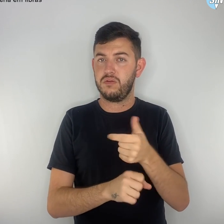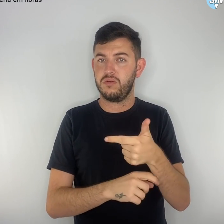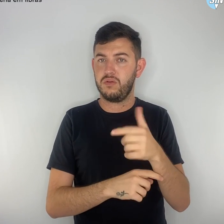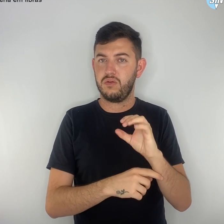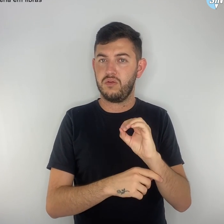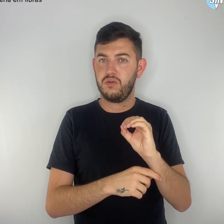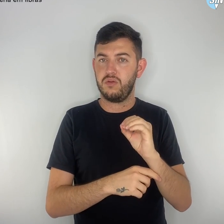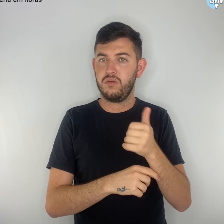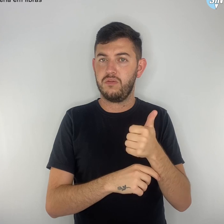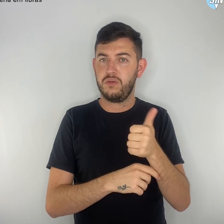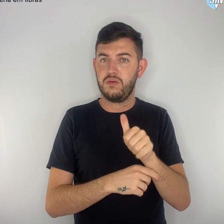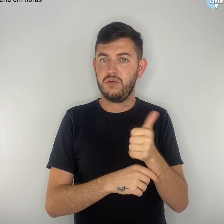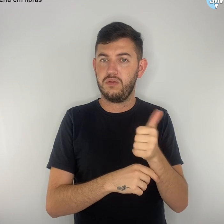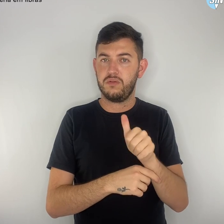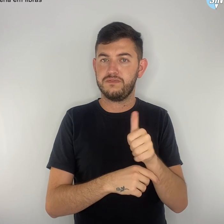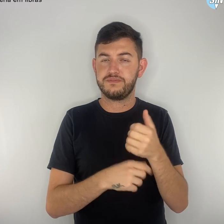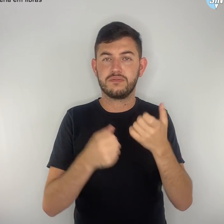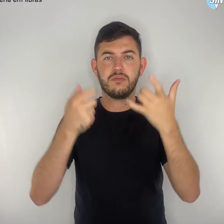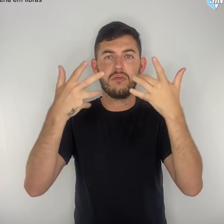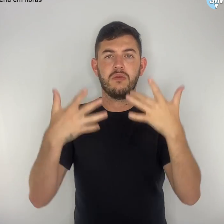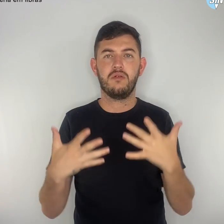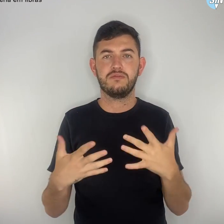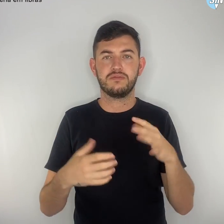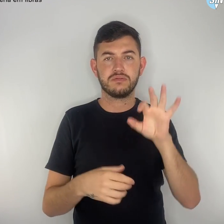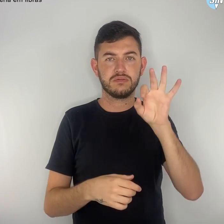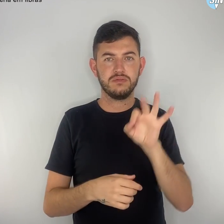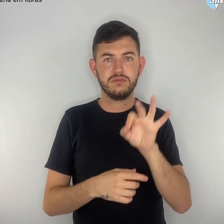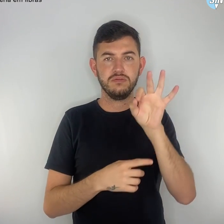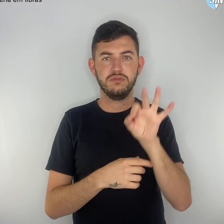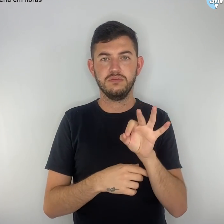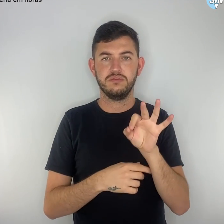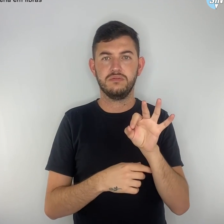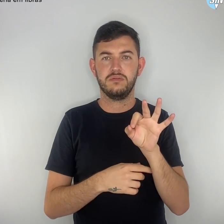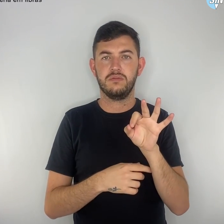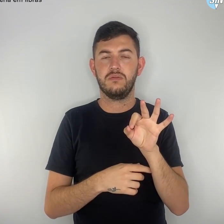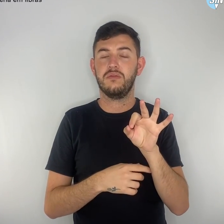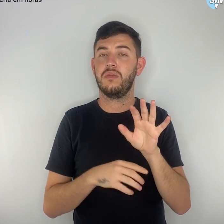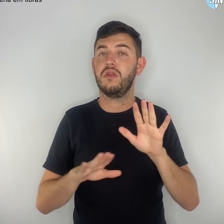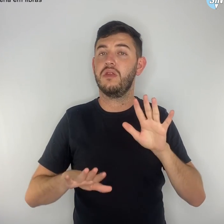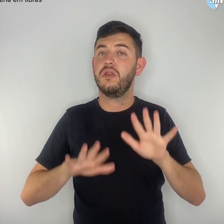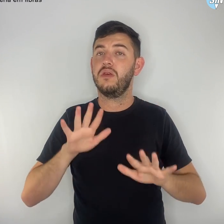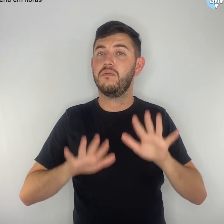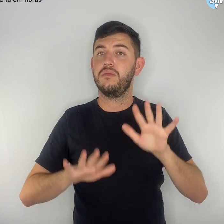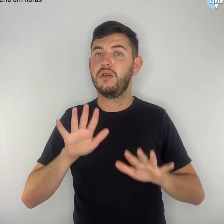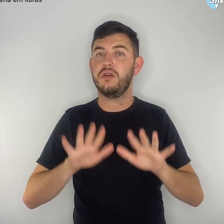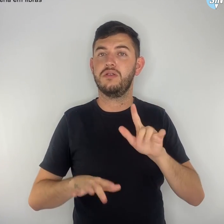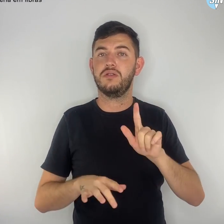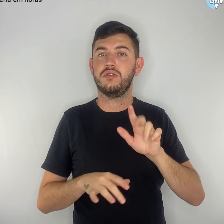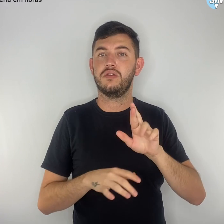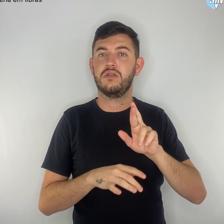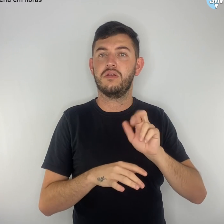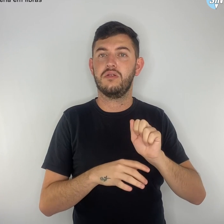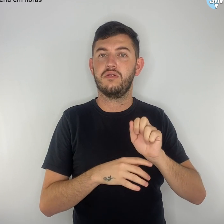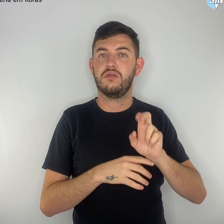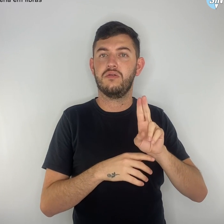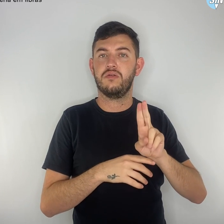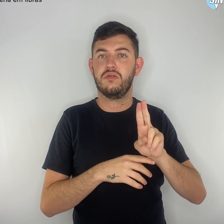que esse percentual depende do grau da deficiência da pessoa que precisa dessa